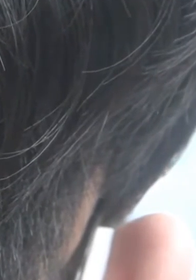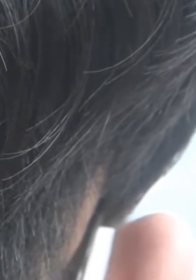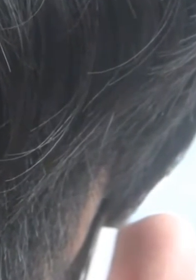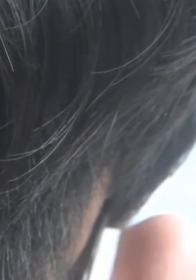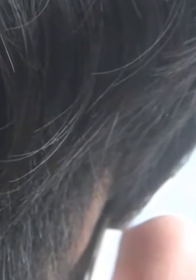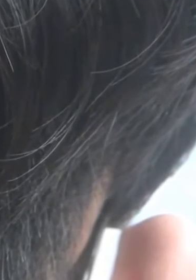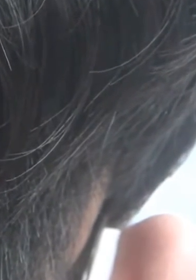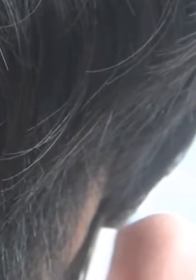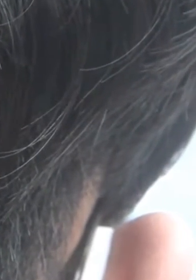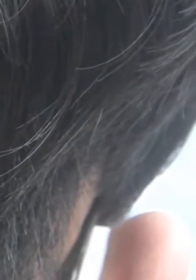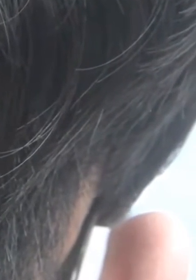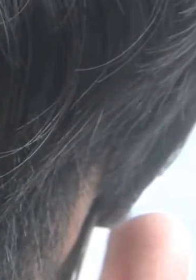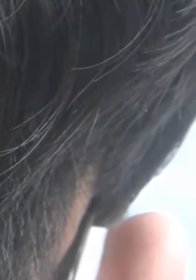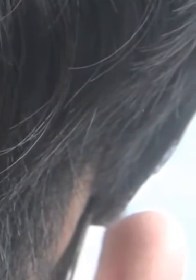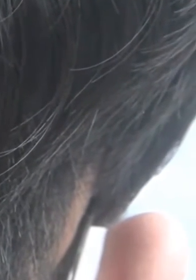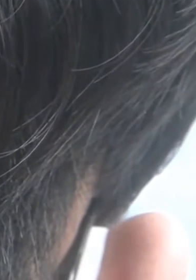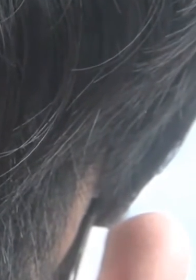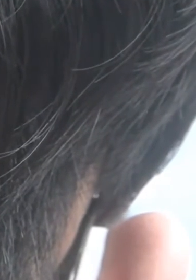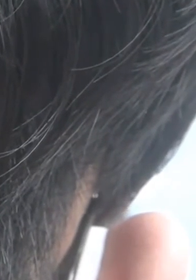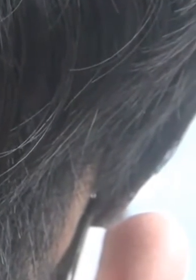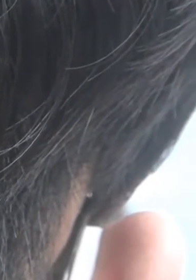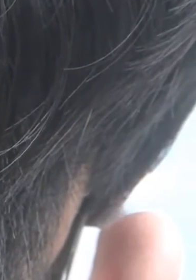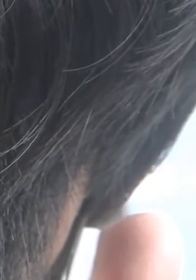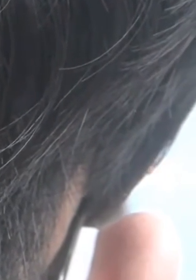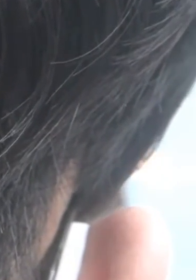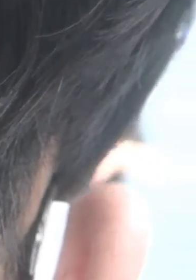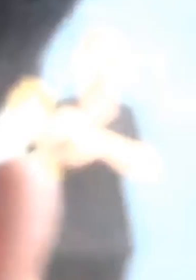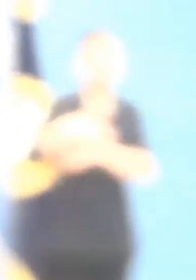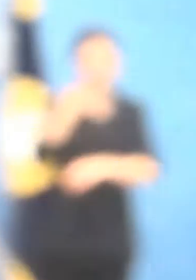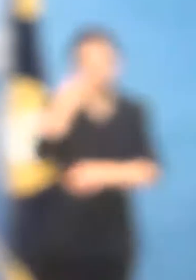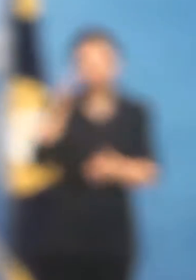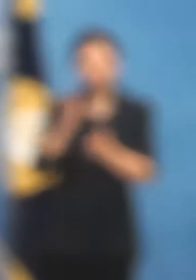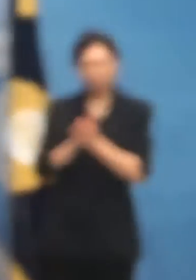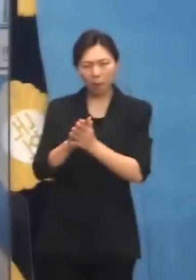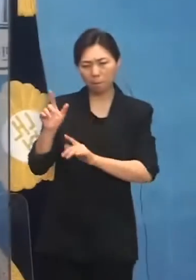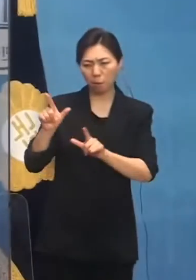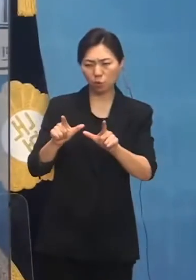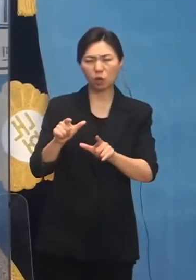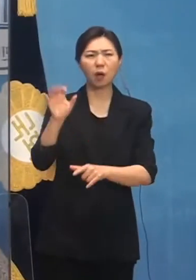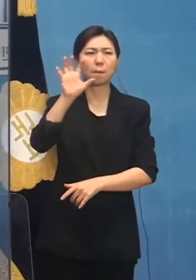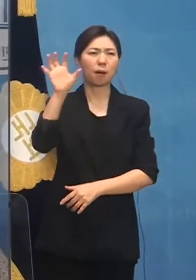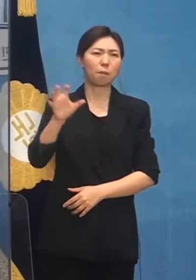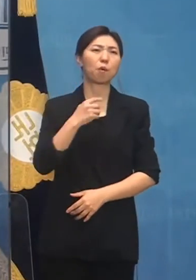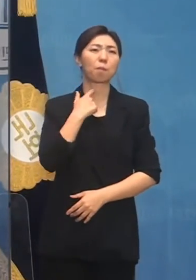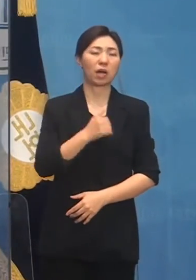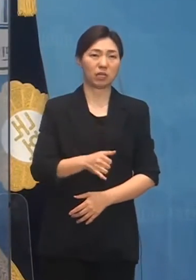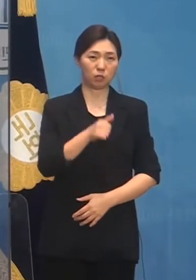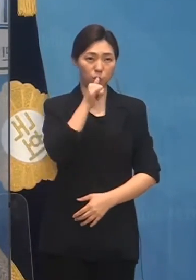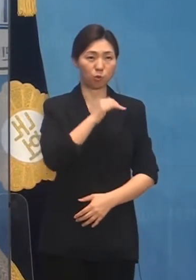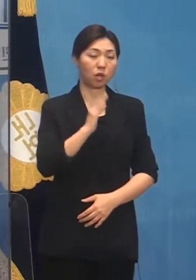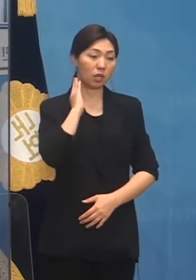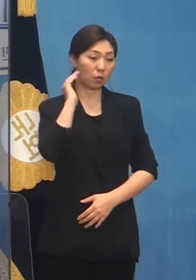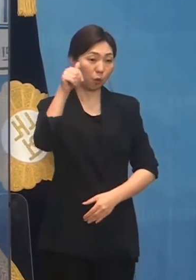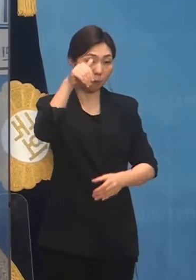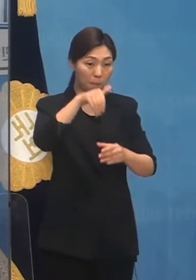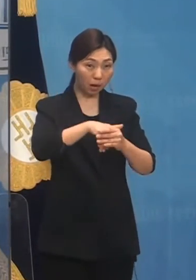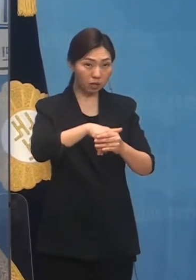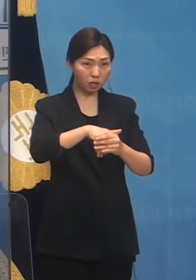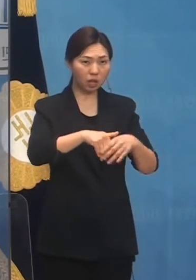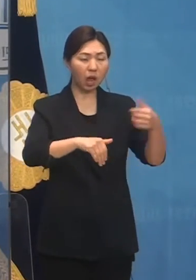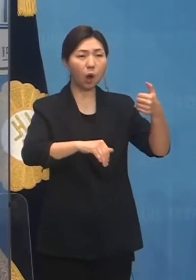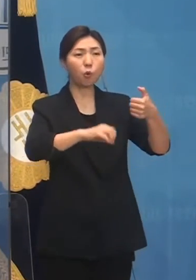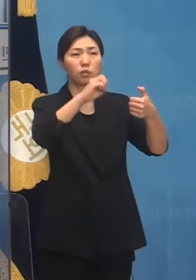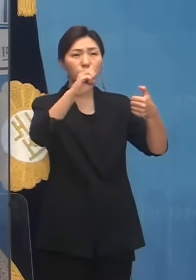후보들 간의 정치공학적 단일화 논란이 또다시 반복됐고 대통령 당선자의 득표율은 과반에